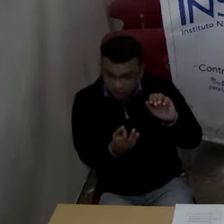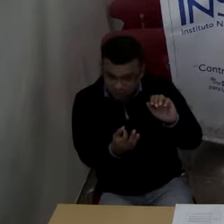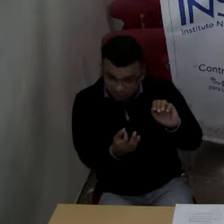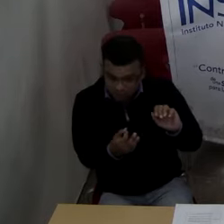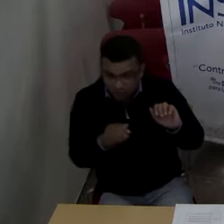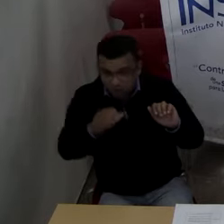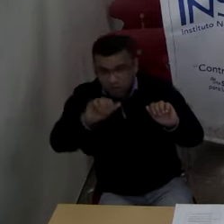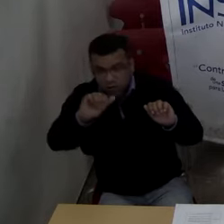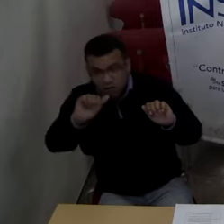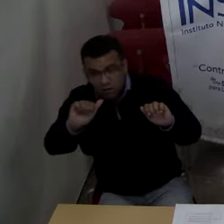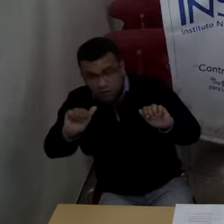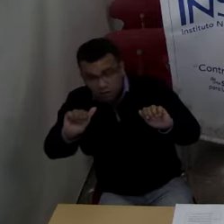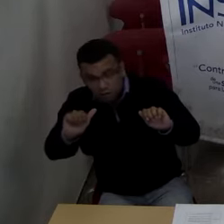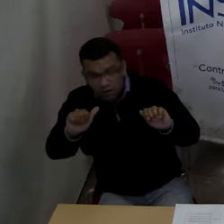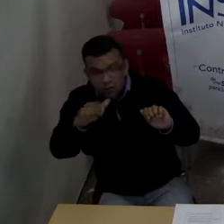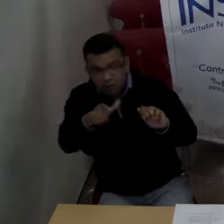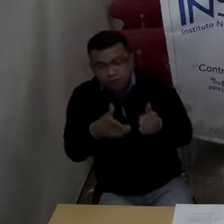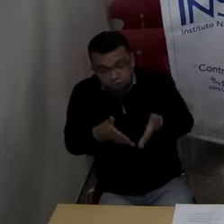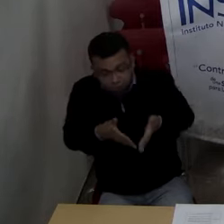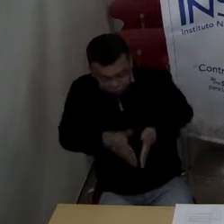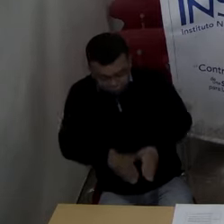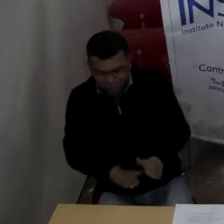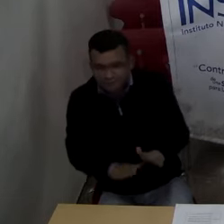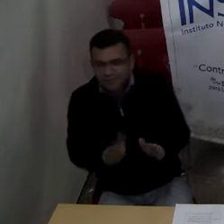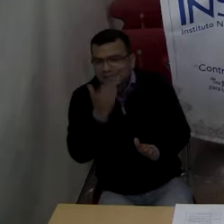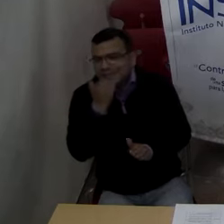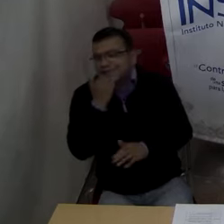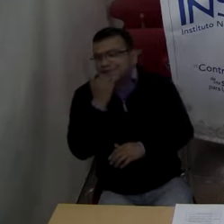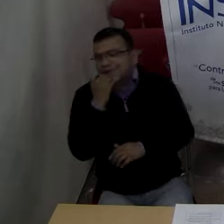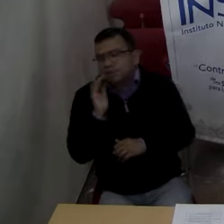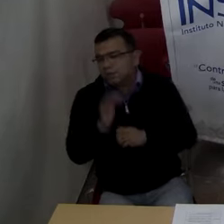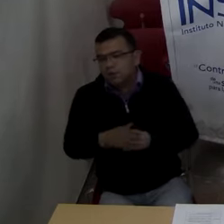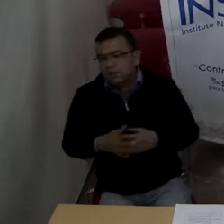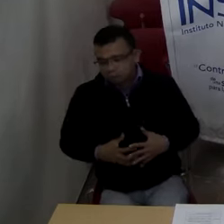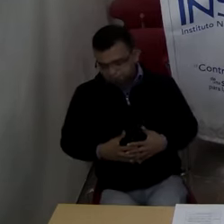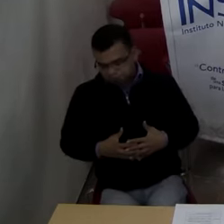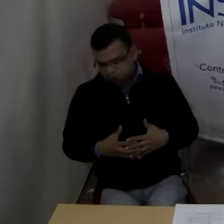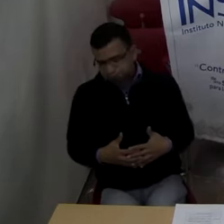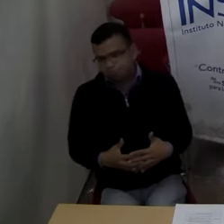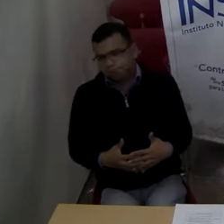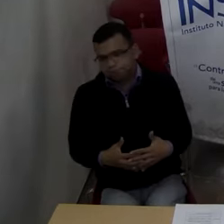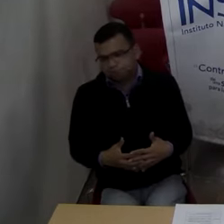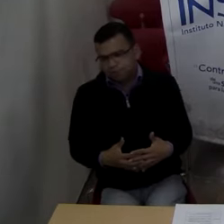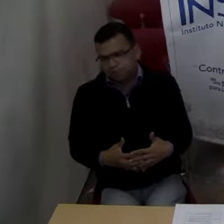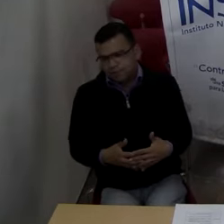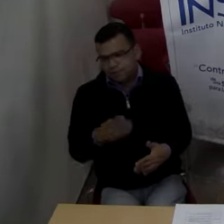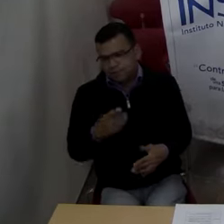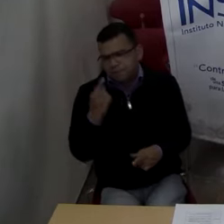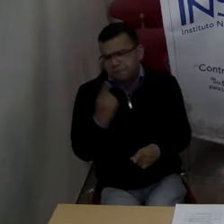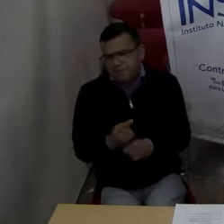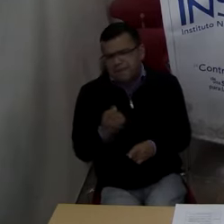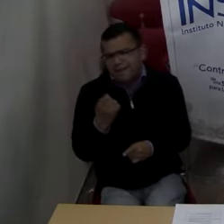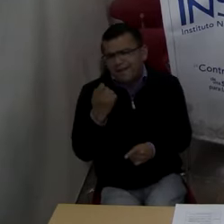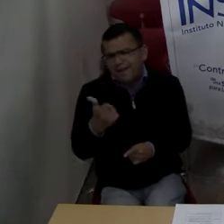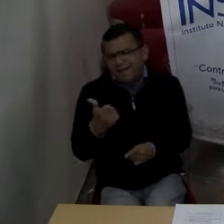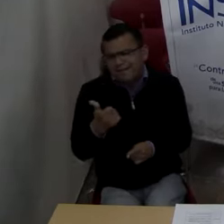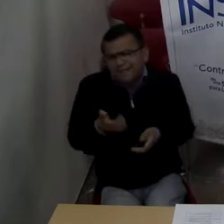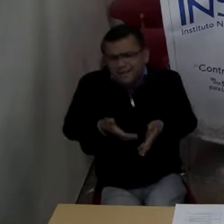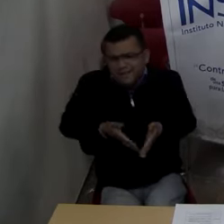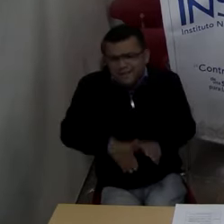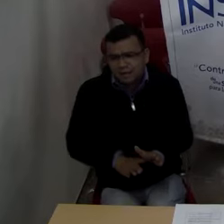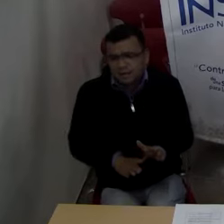no se mueve mucho o se mueve demasiado o simplemente no